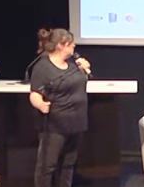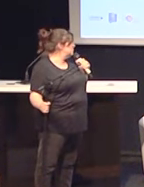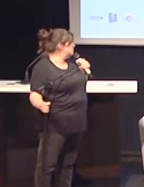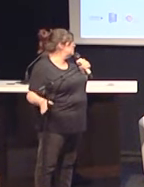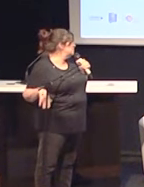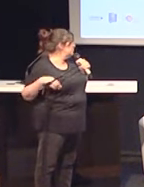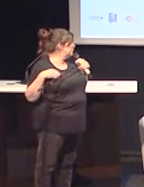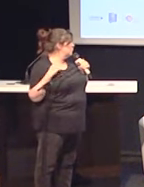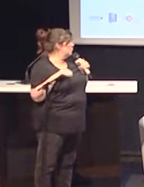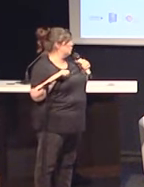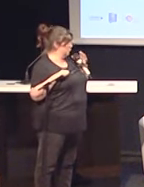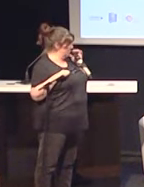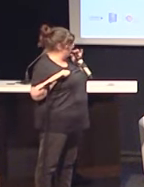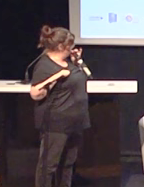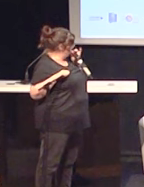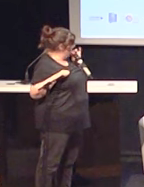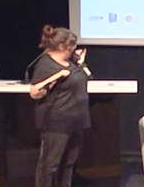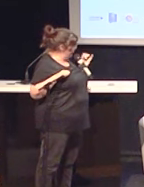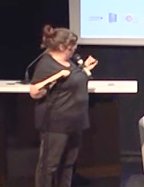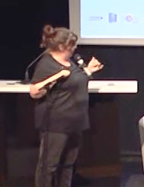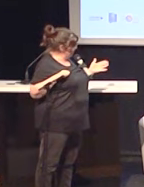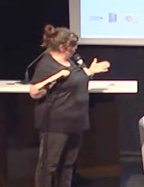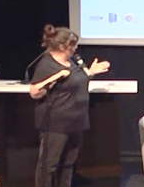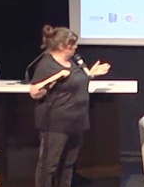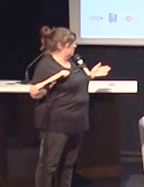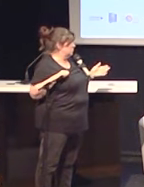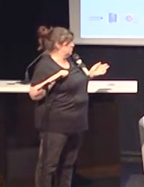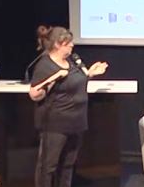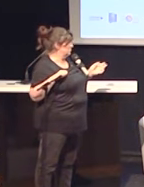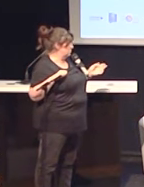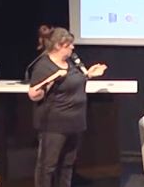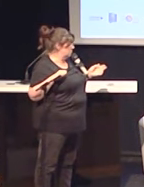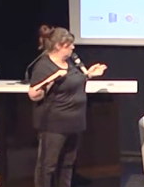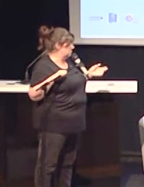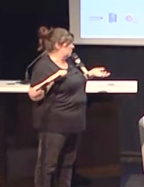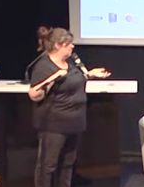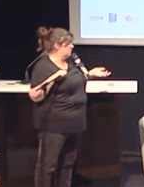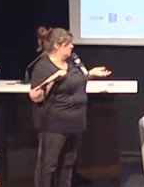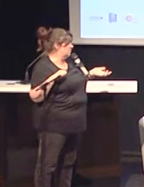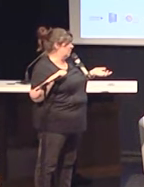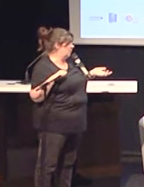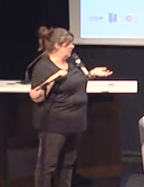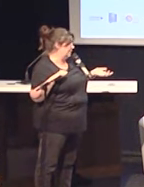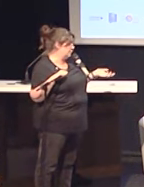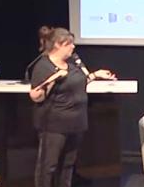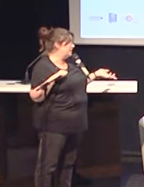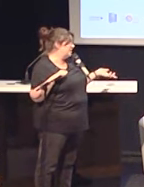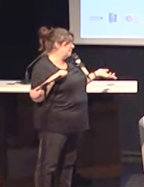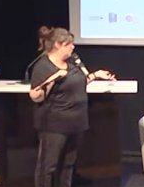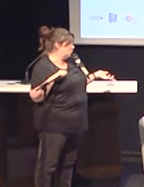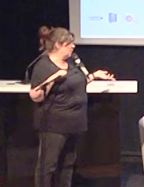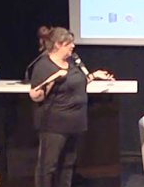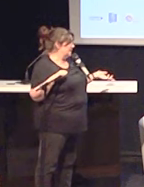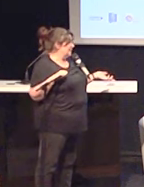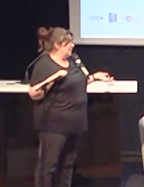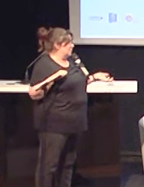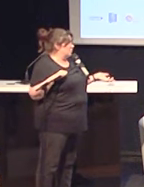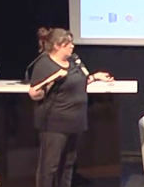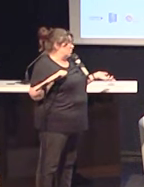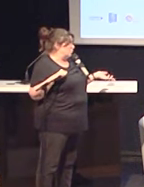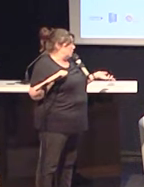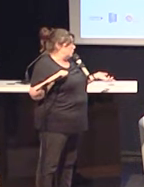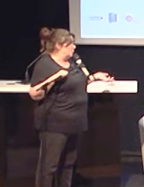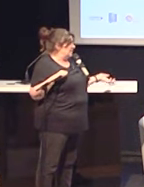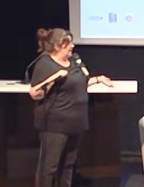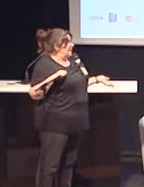physique, cognitif. On demande aveugle et sourd. Je dis cool. Voilà, l'année 2000, il y avait sourd. Donc